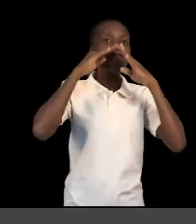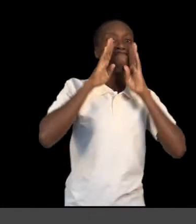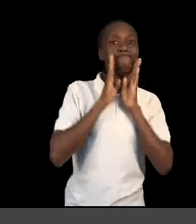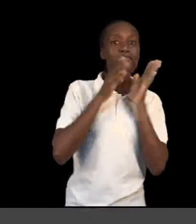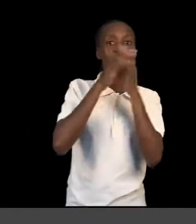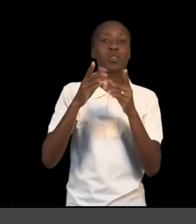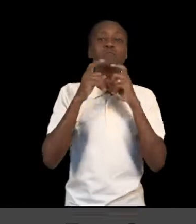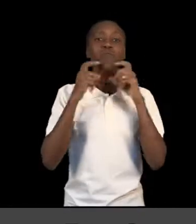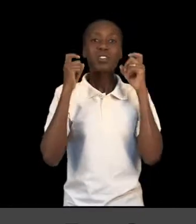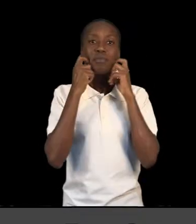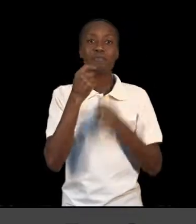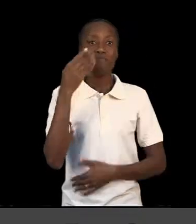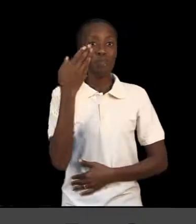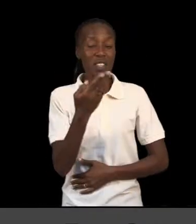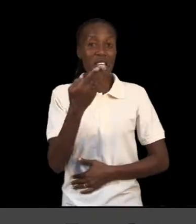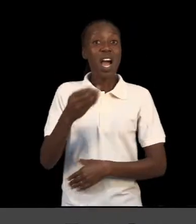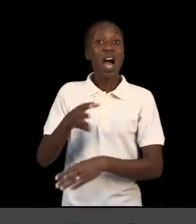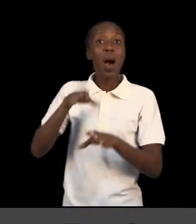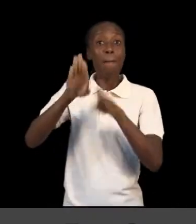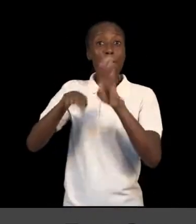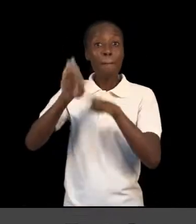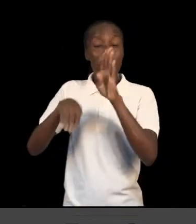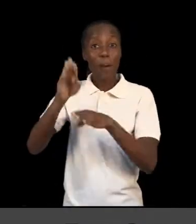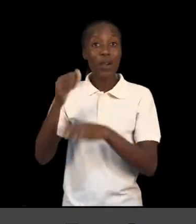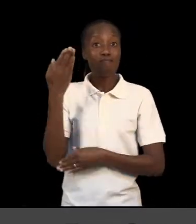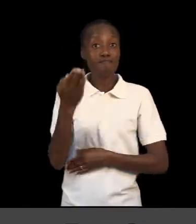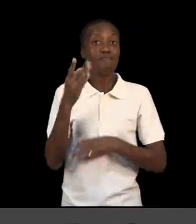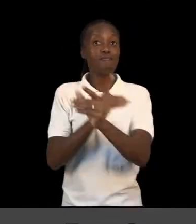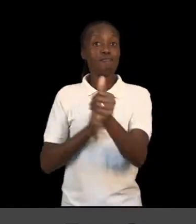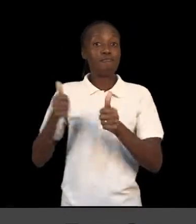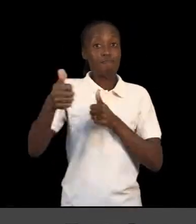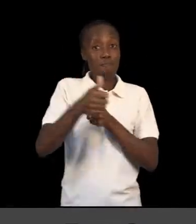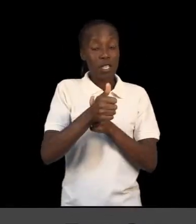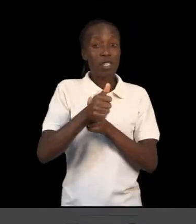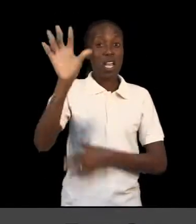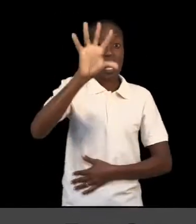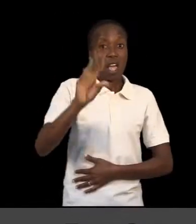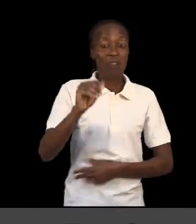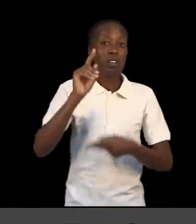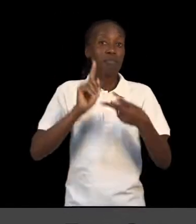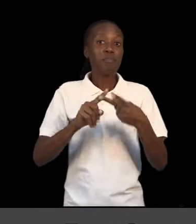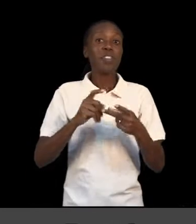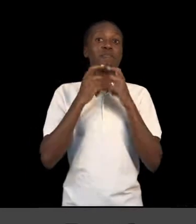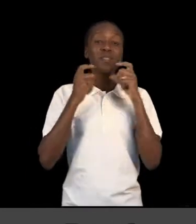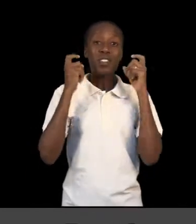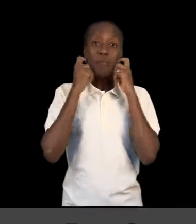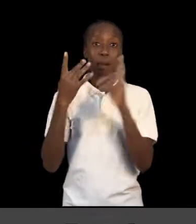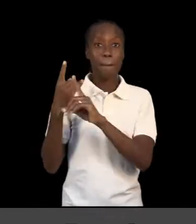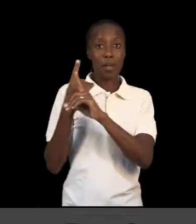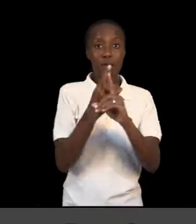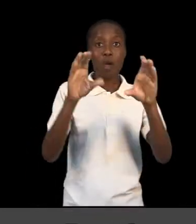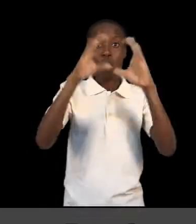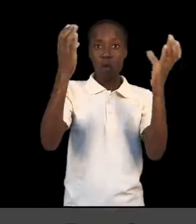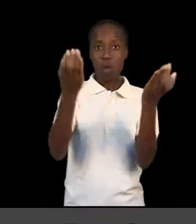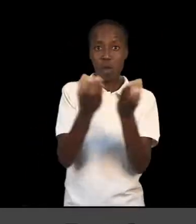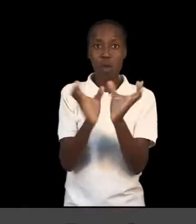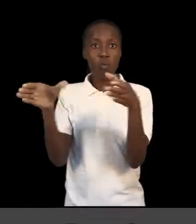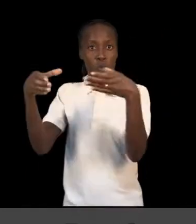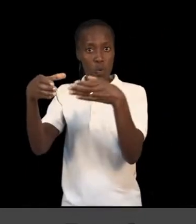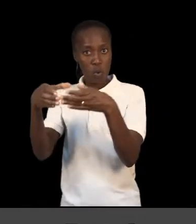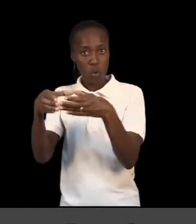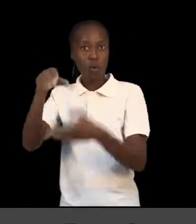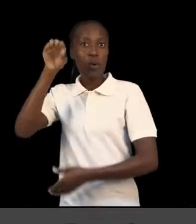moçambicanos. Desta forma, Angola será o representante de África e Moçambique vai participar do Mundial